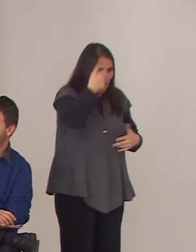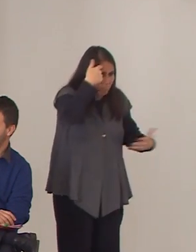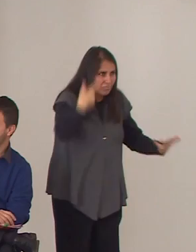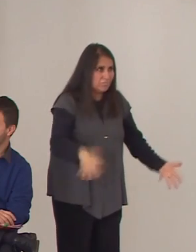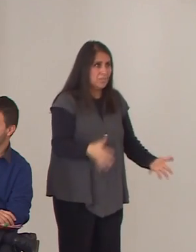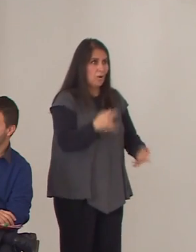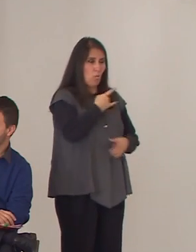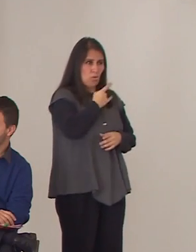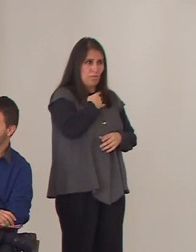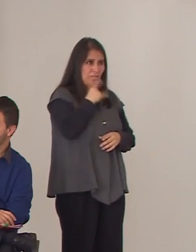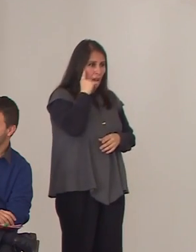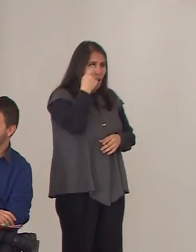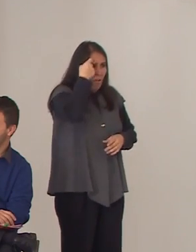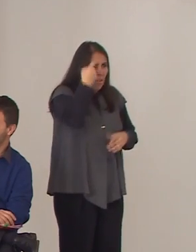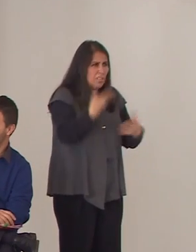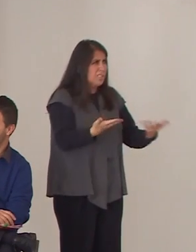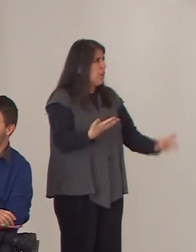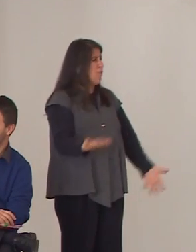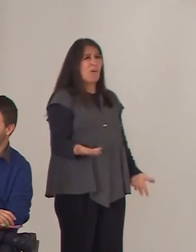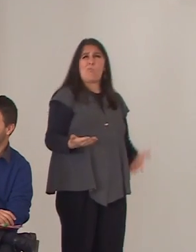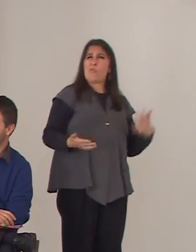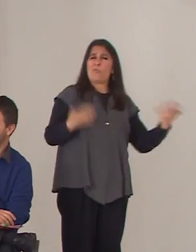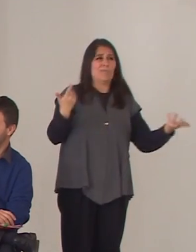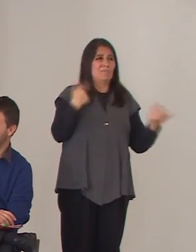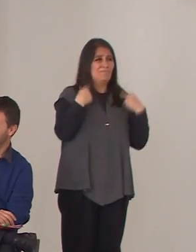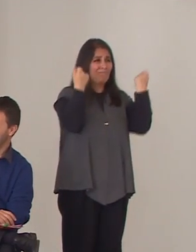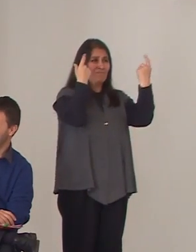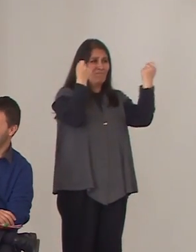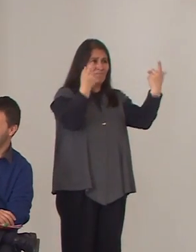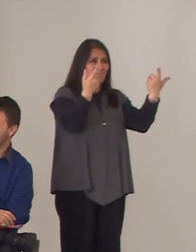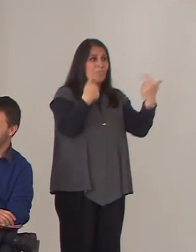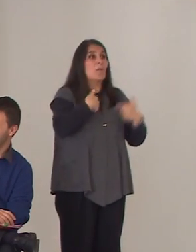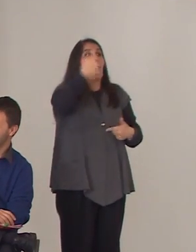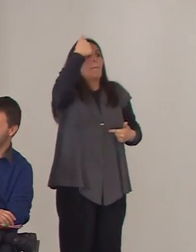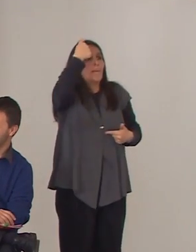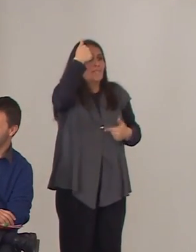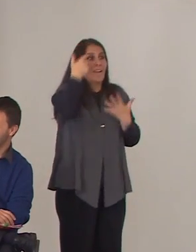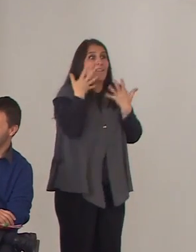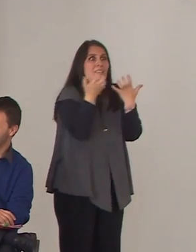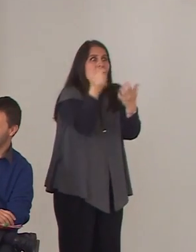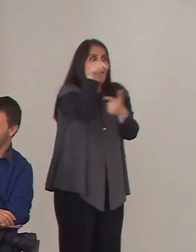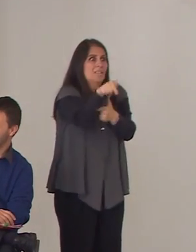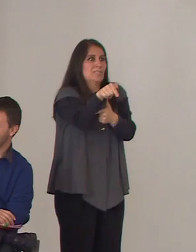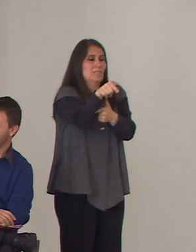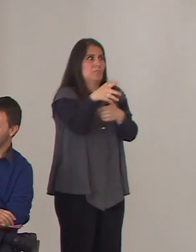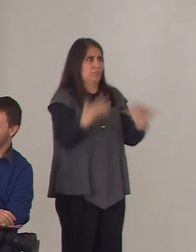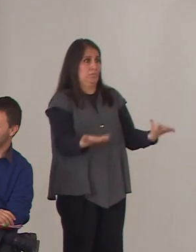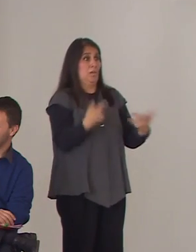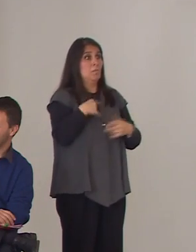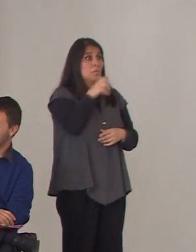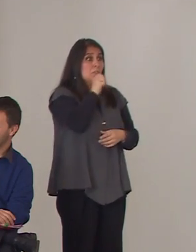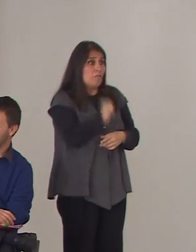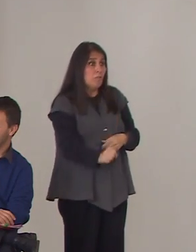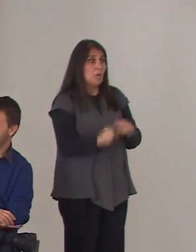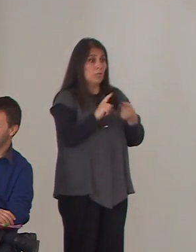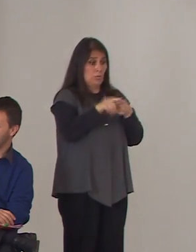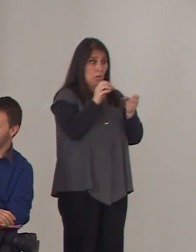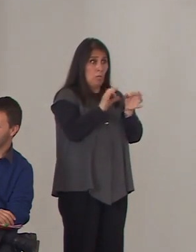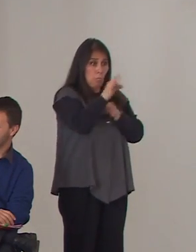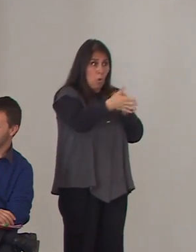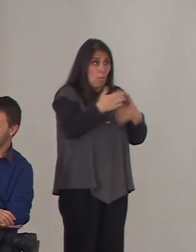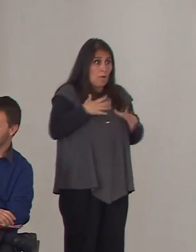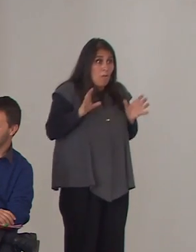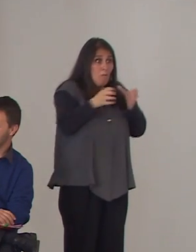entonces uno dice, no, ¿cómo es la cosa aquí? Dice, claro, no, mi pueblo sí era la rebeldía, mis abuelos. Pero eso uno lo